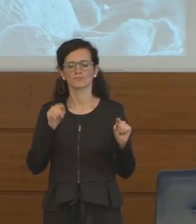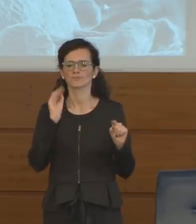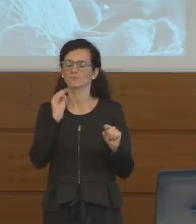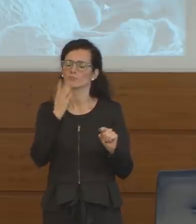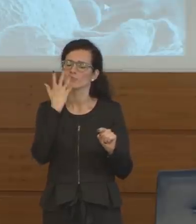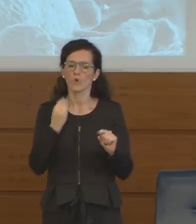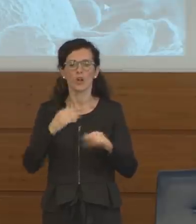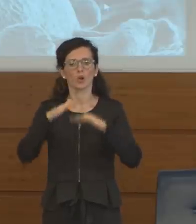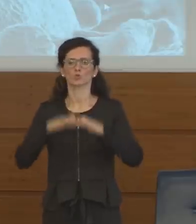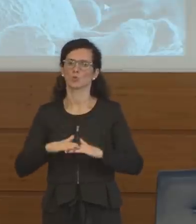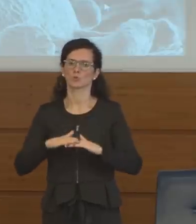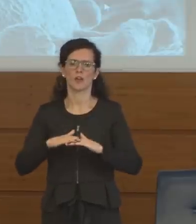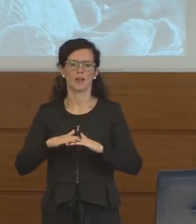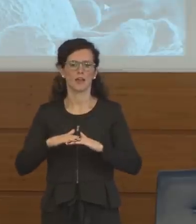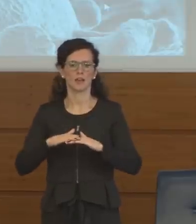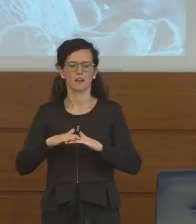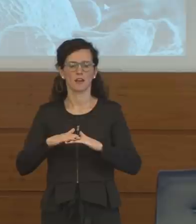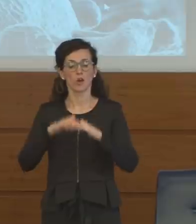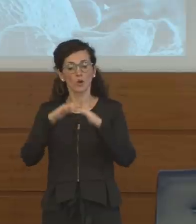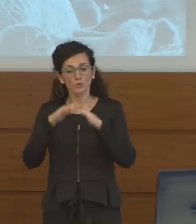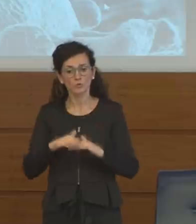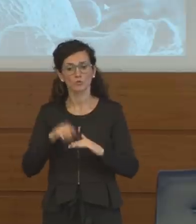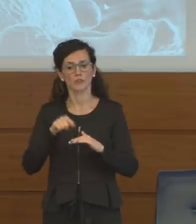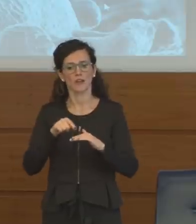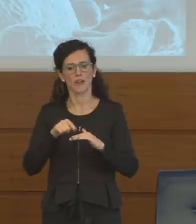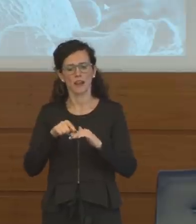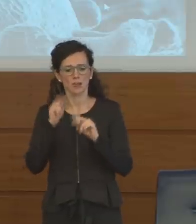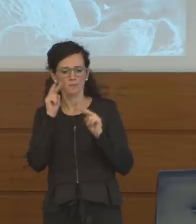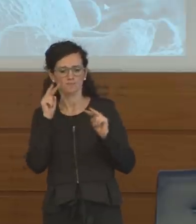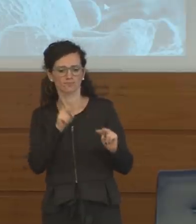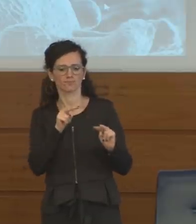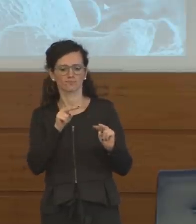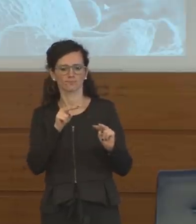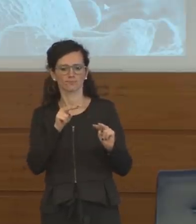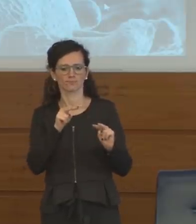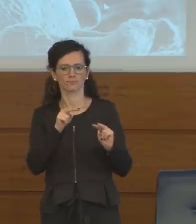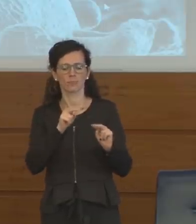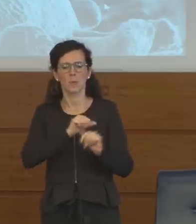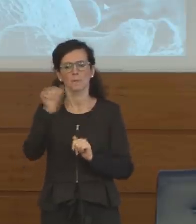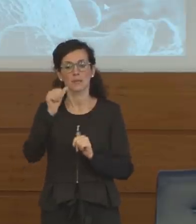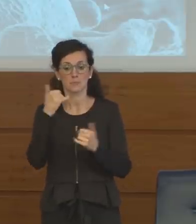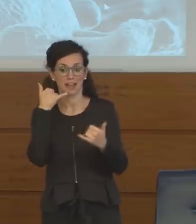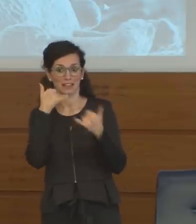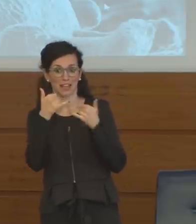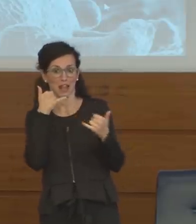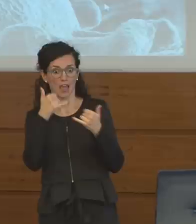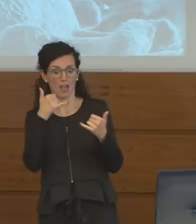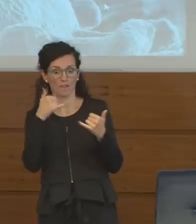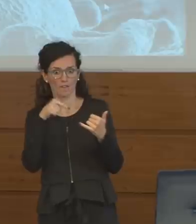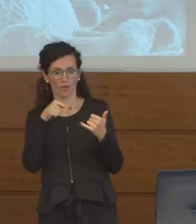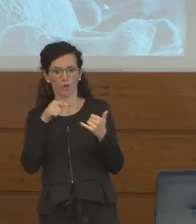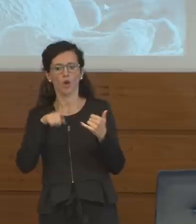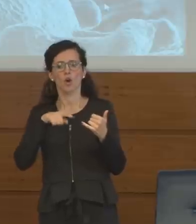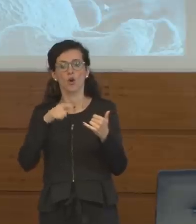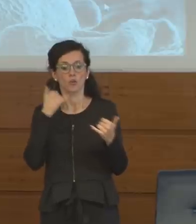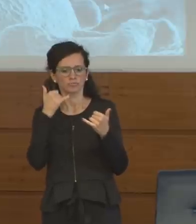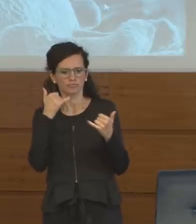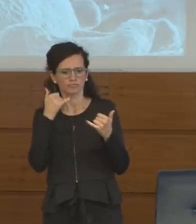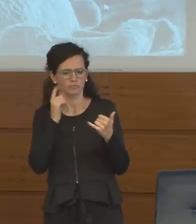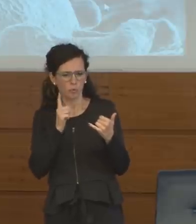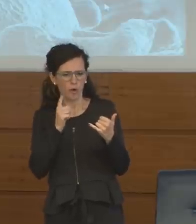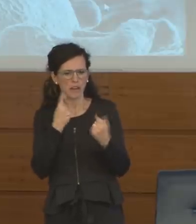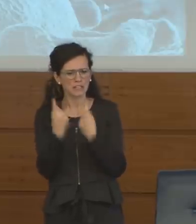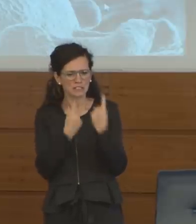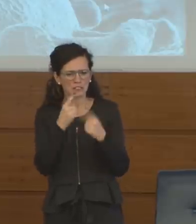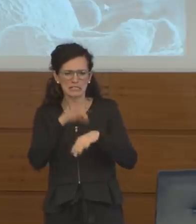tutelarli maggiormente, soprattutto di fare un triage prima telefonico e poi di recarsi in ospedale, insomma chiedono